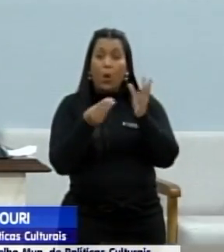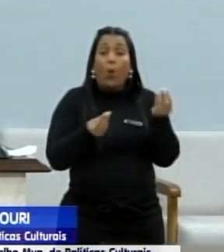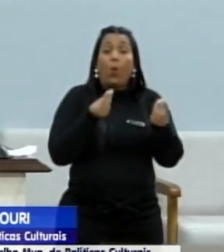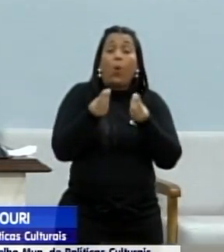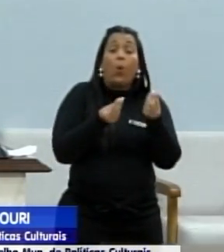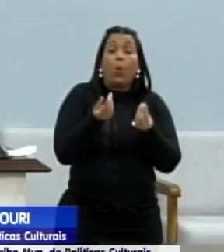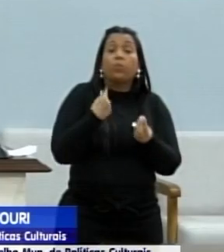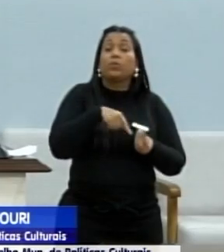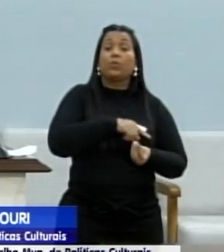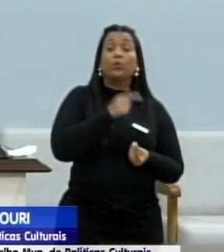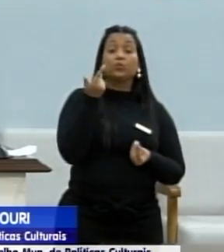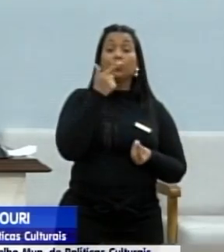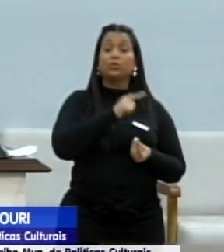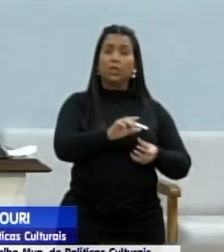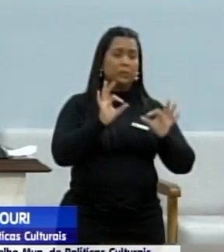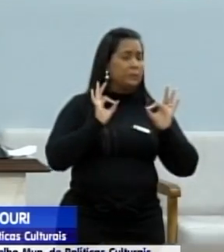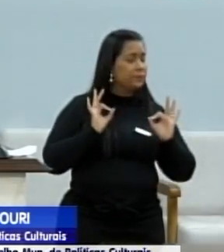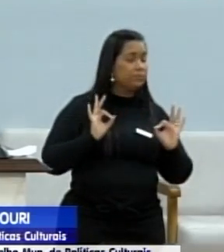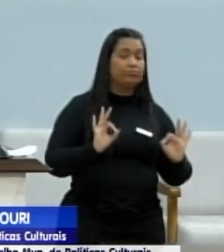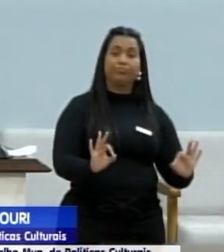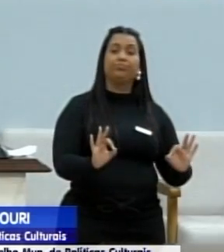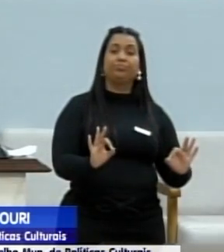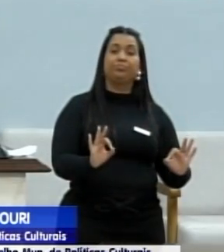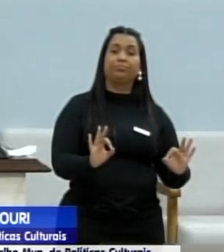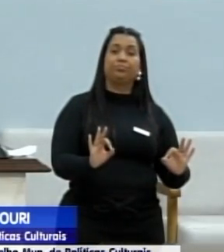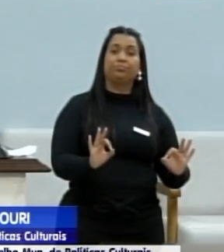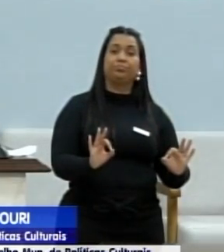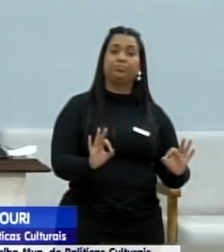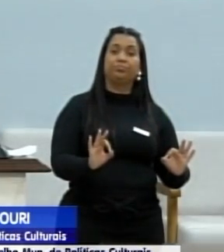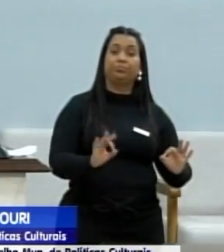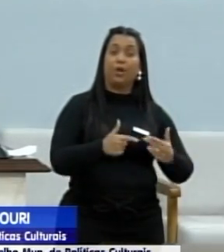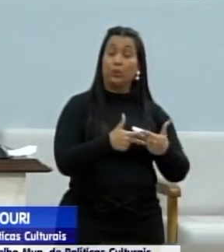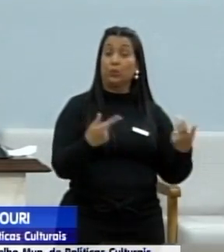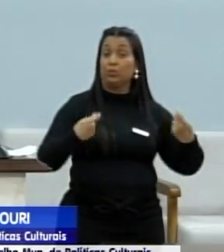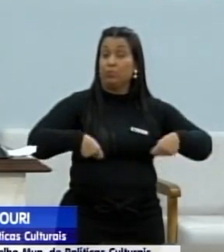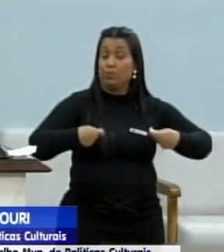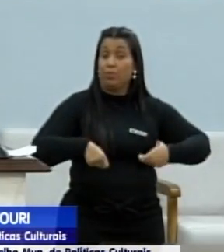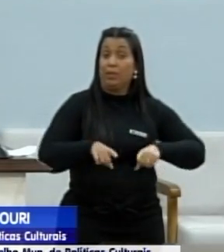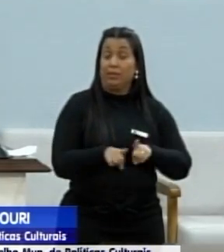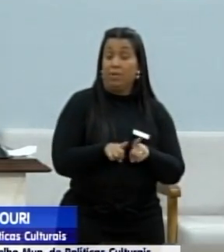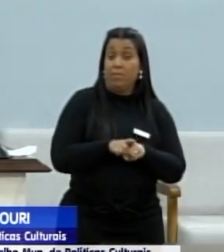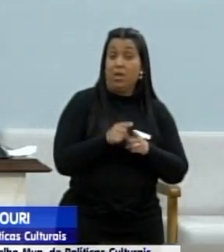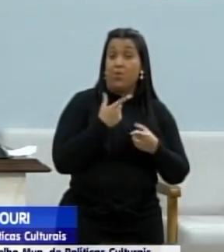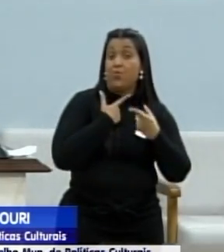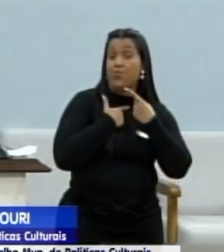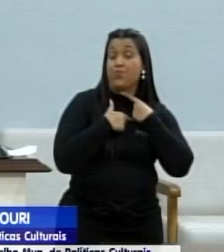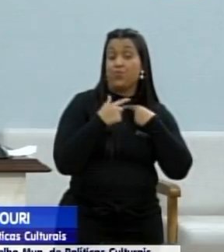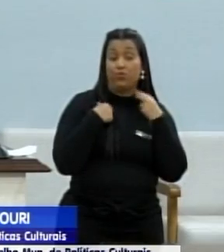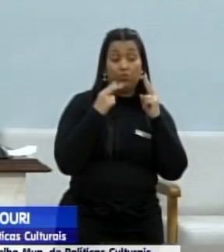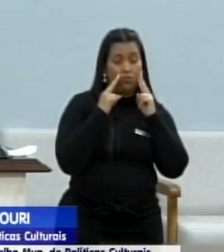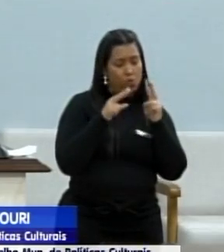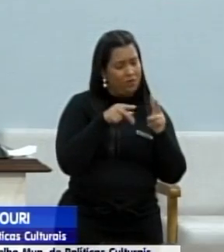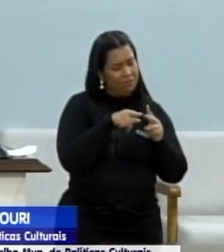gente consegue efetivar, né, as necessidades e os anseios, a gente olha e